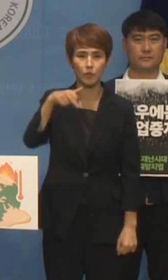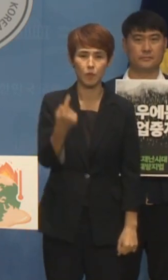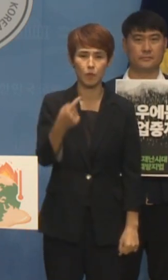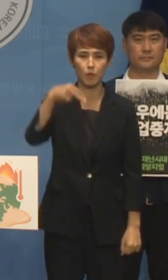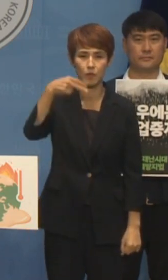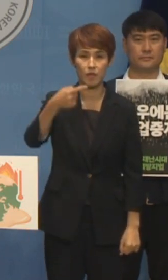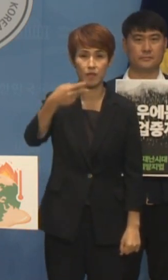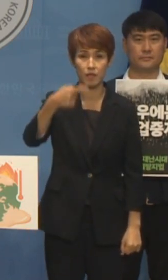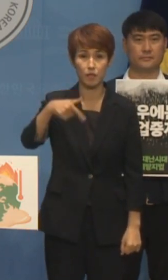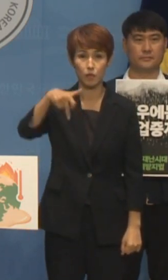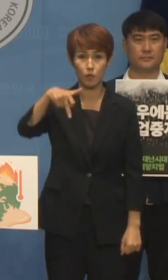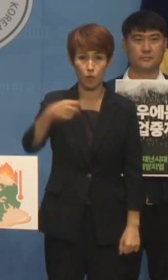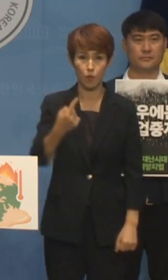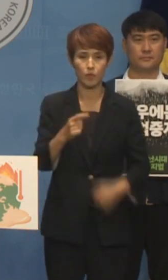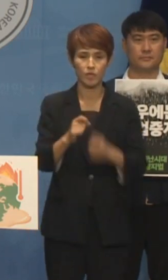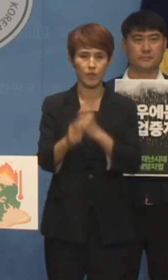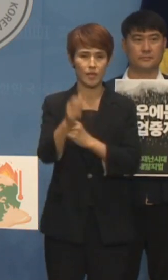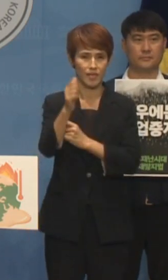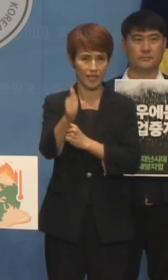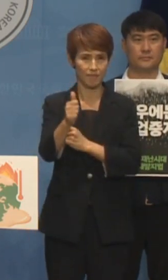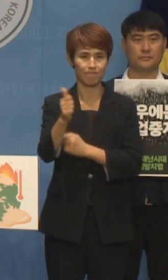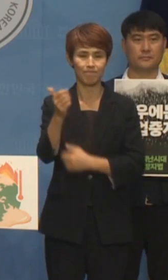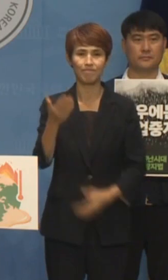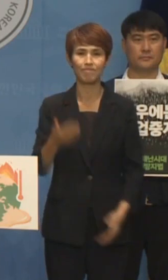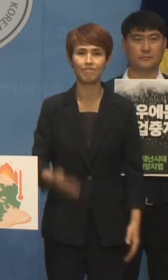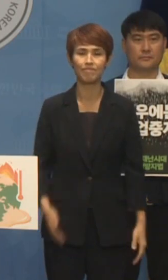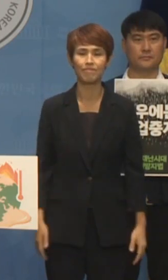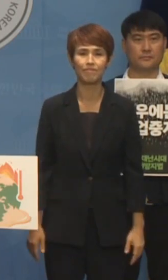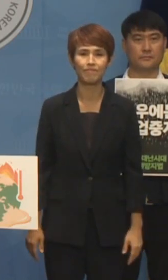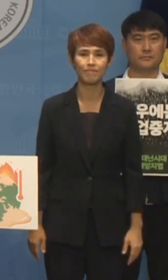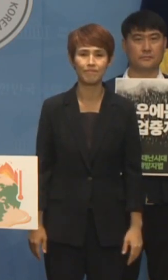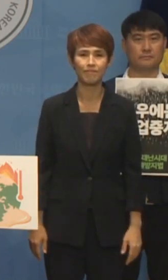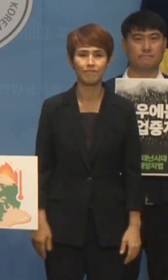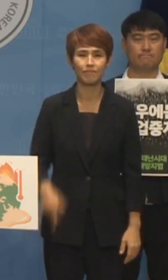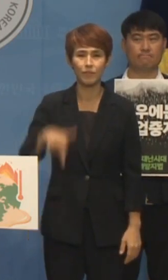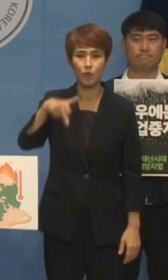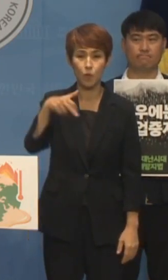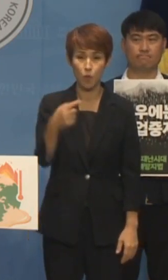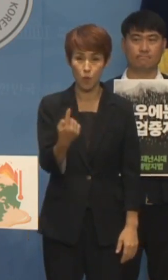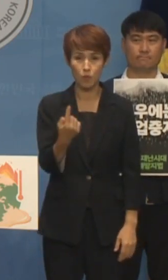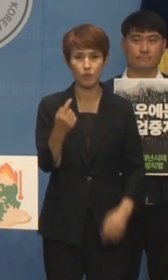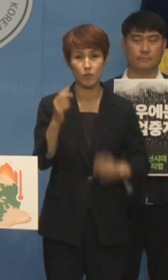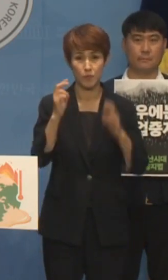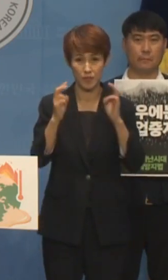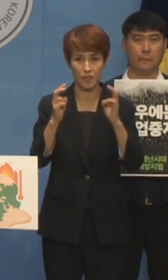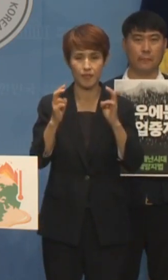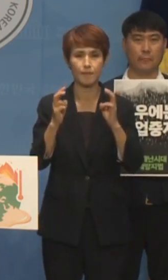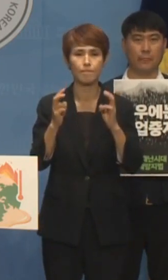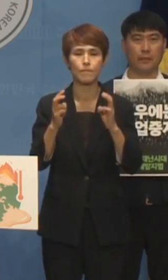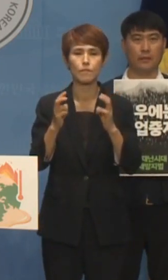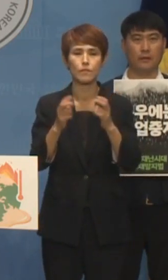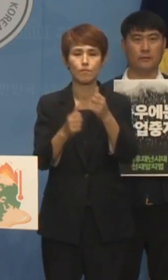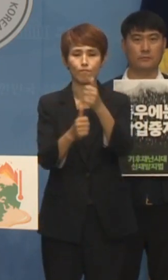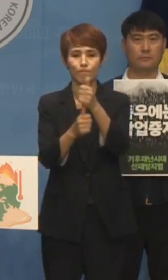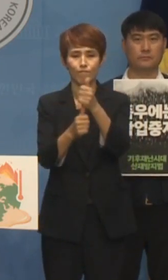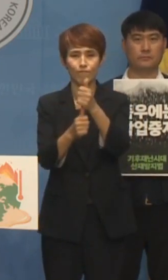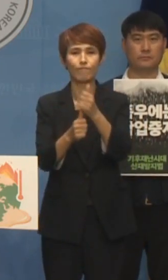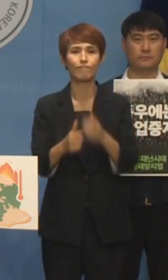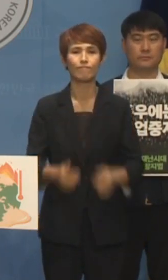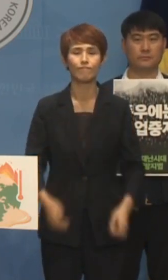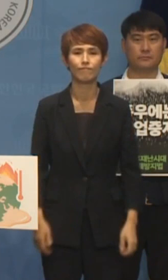코스트코 지회장님 이미현님 오셨습니다. 코스트코지회 부지회장님 건도연님